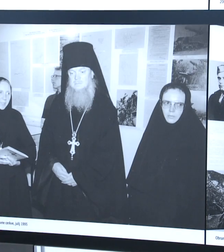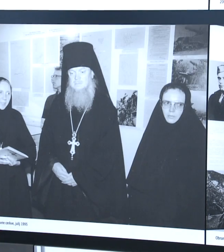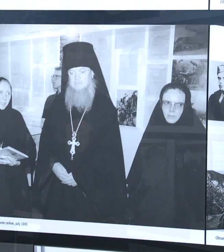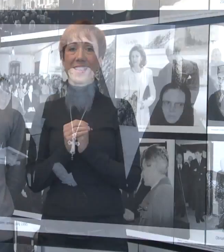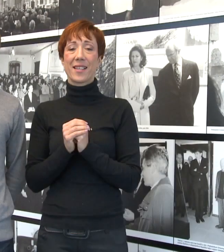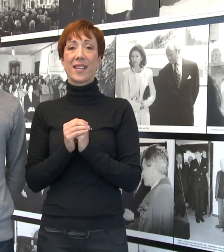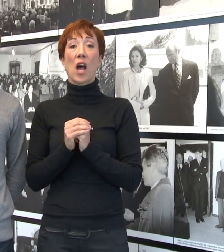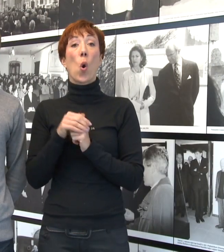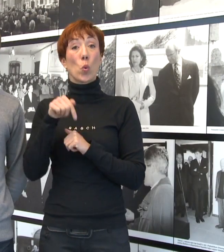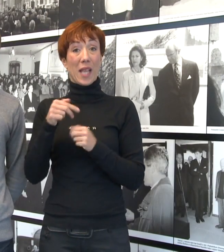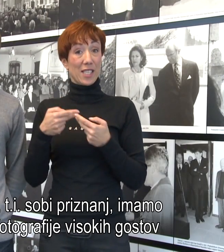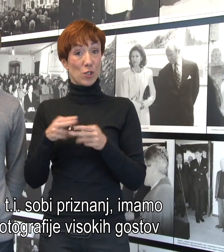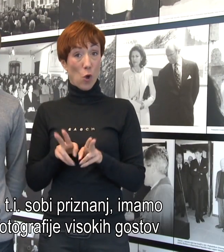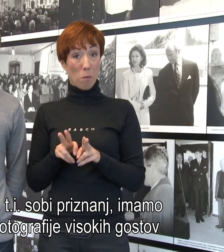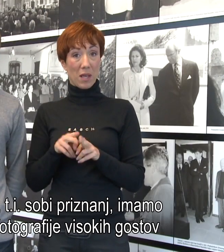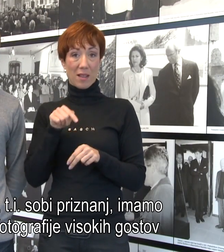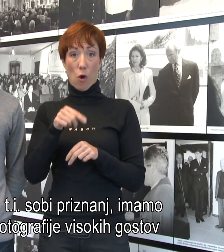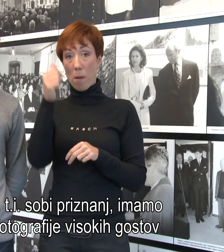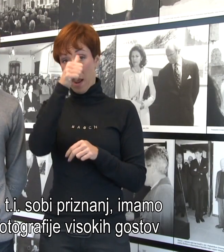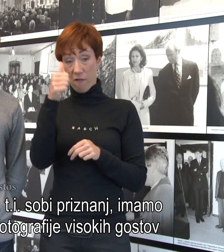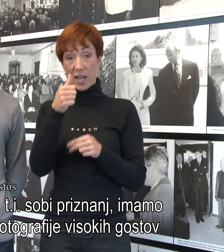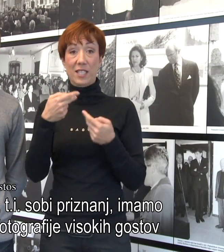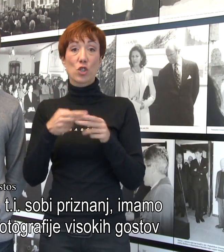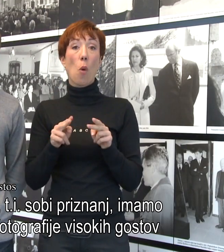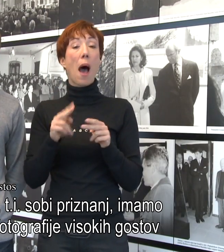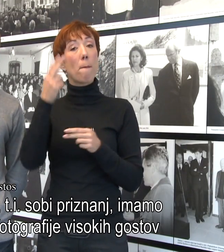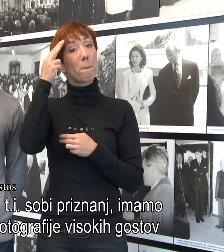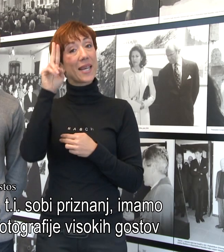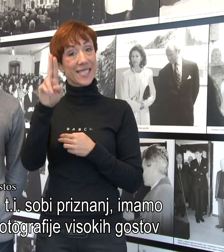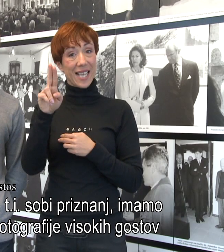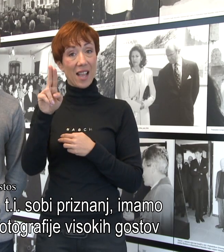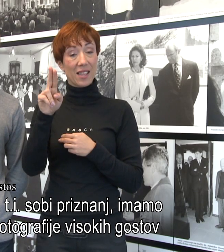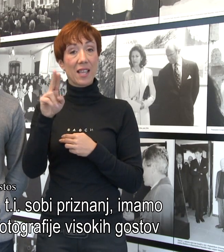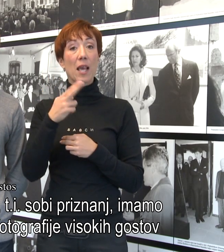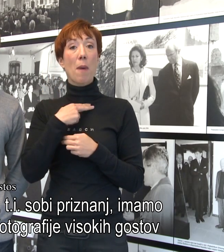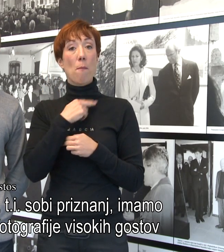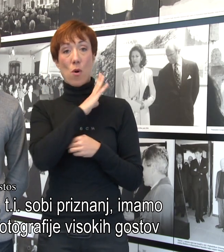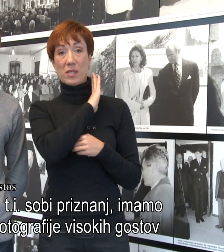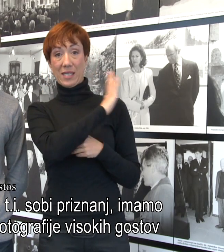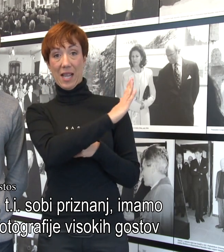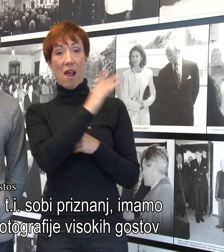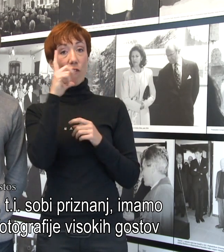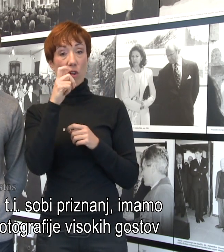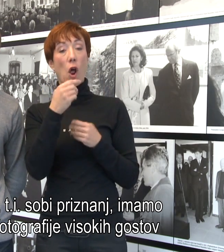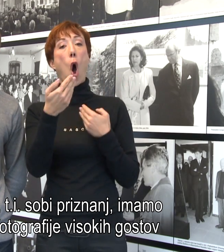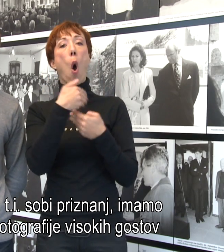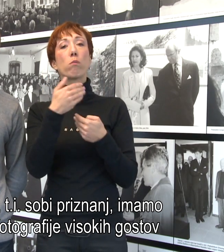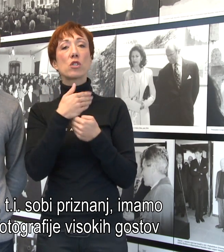V tej sobi, tako imenovani sobi priznanj, imamo na stenah fotografije obiskov visokih gostov,